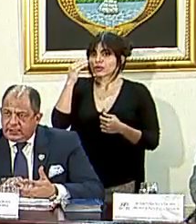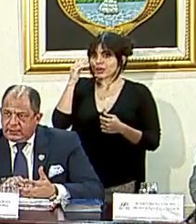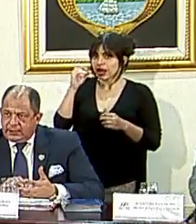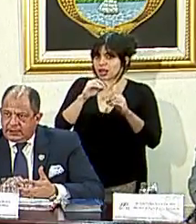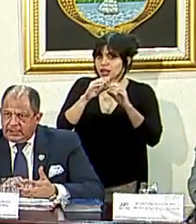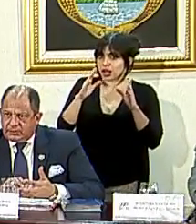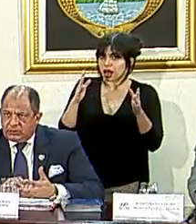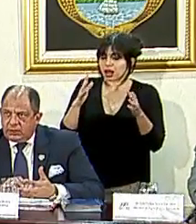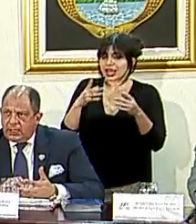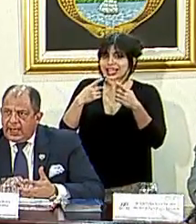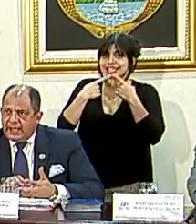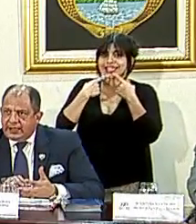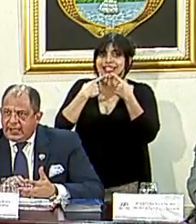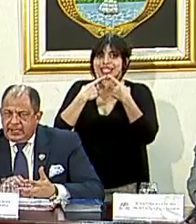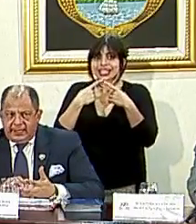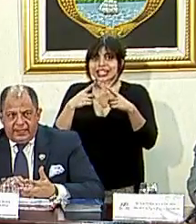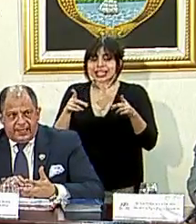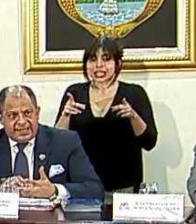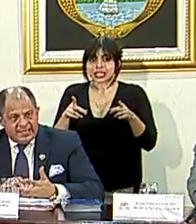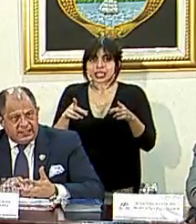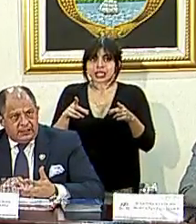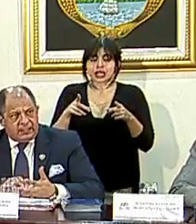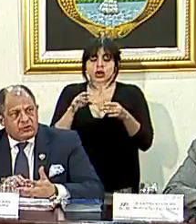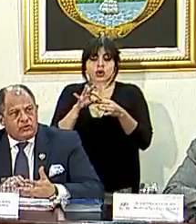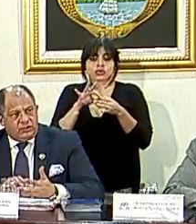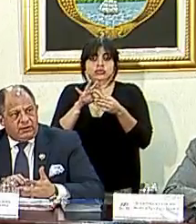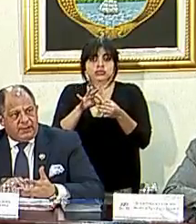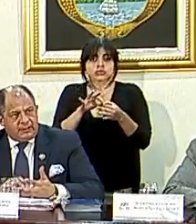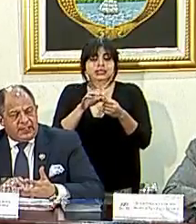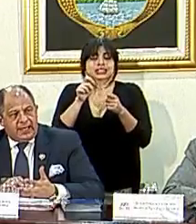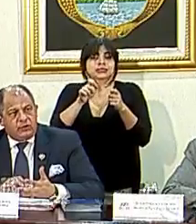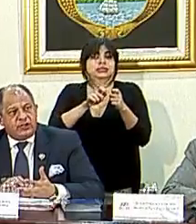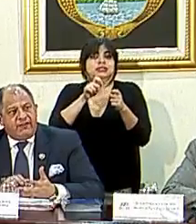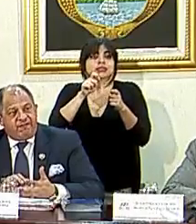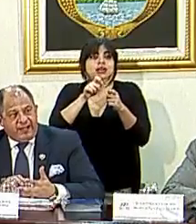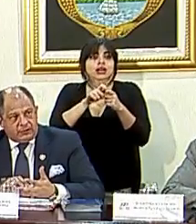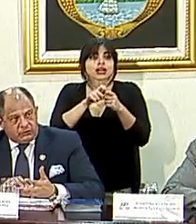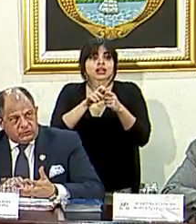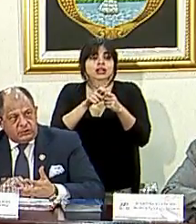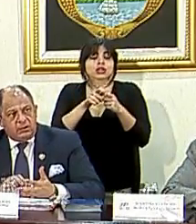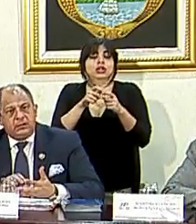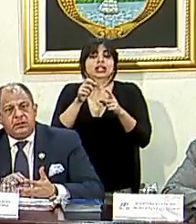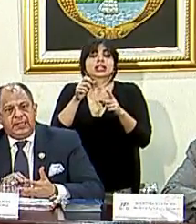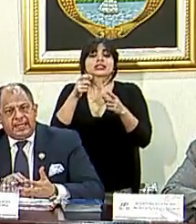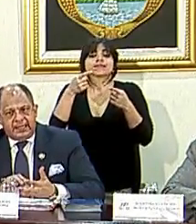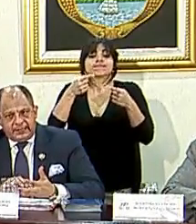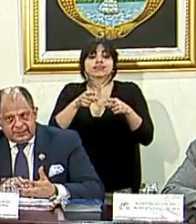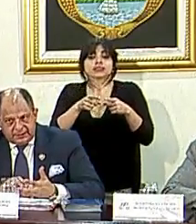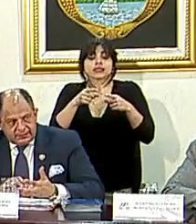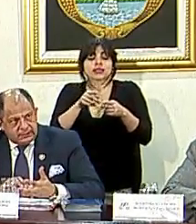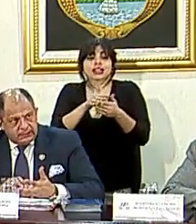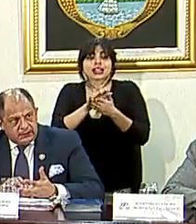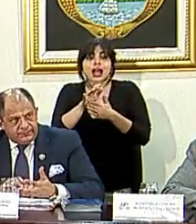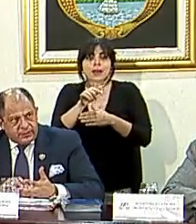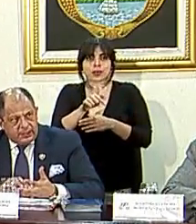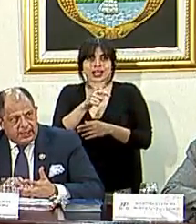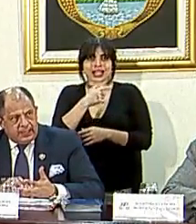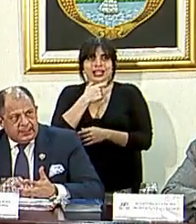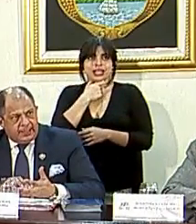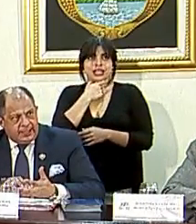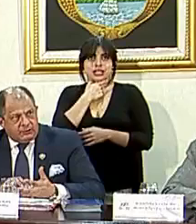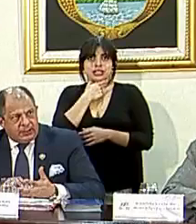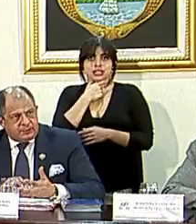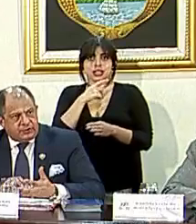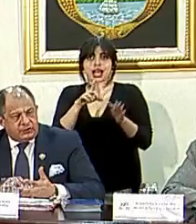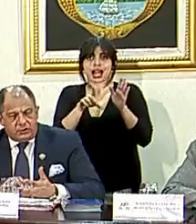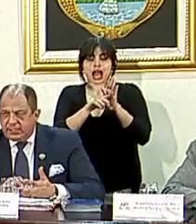es que el decreto atañe exclusivamente a los efectos de la crisis. Y hay